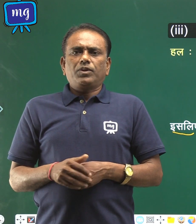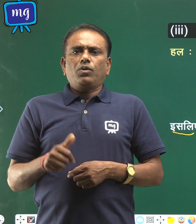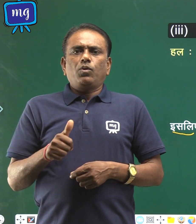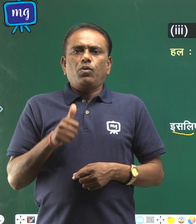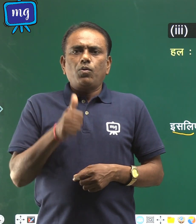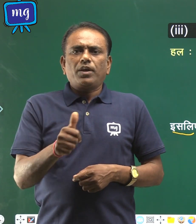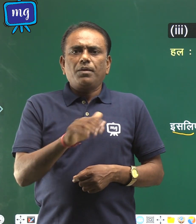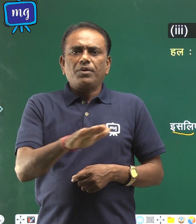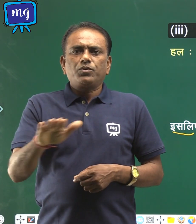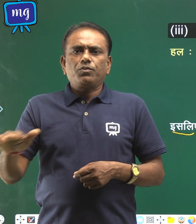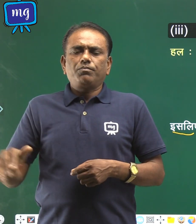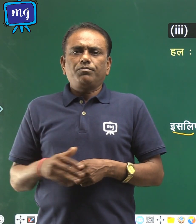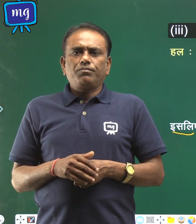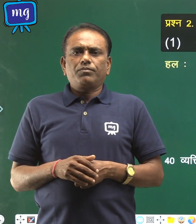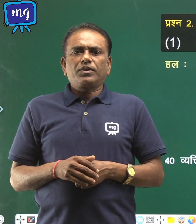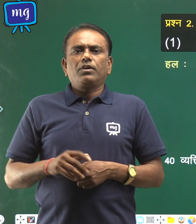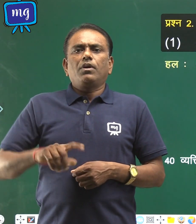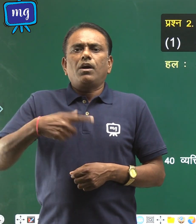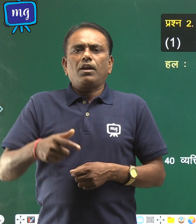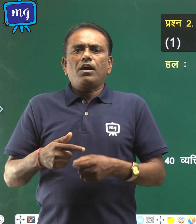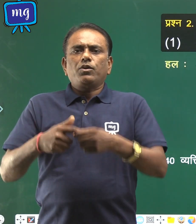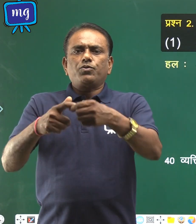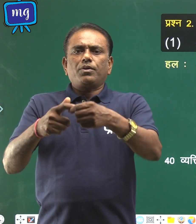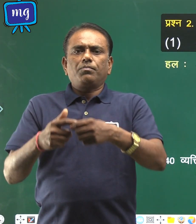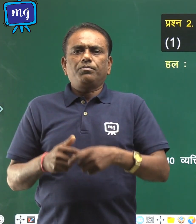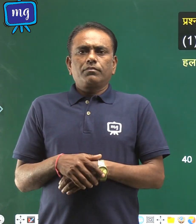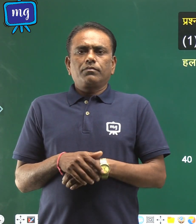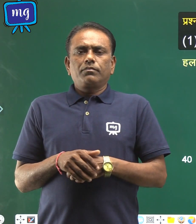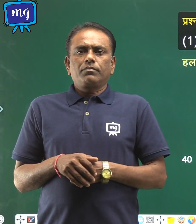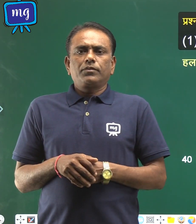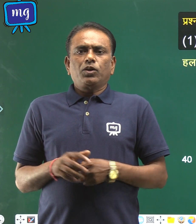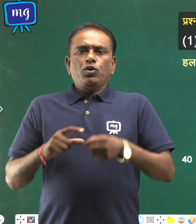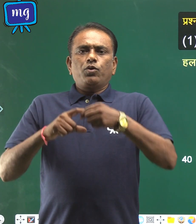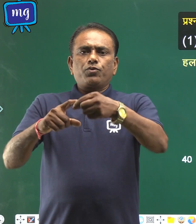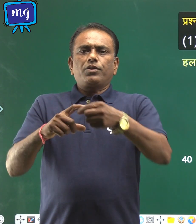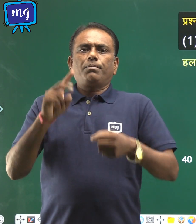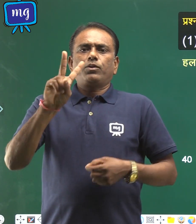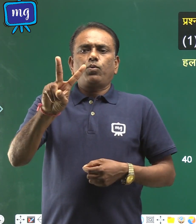ठीक है बच्चों, अगला प्रश्न, प्रश्न 2,